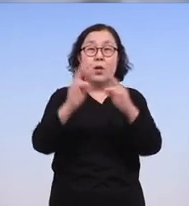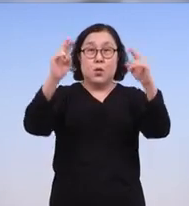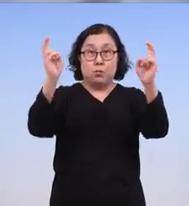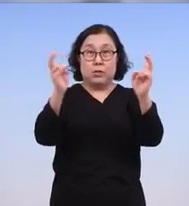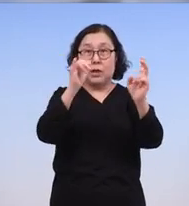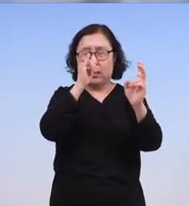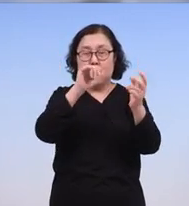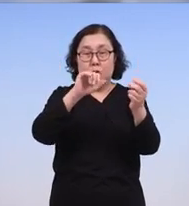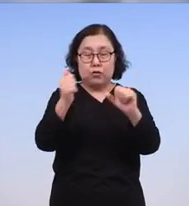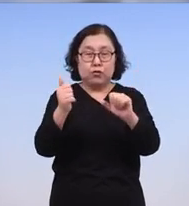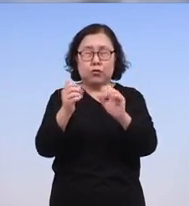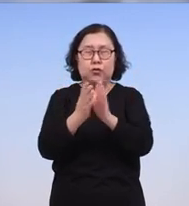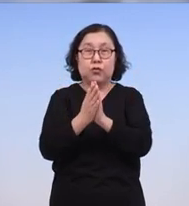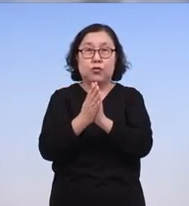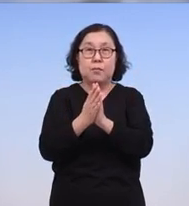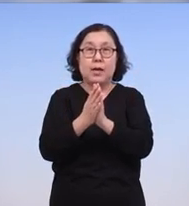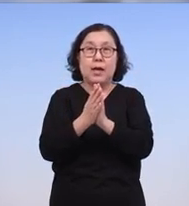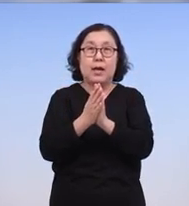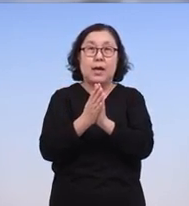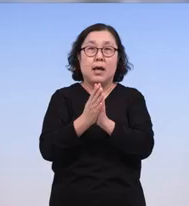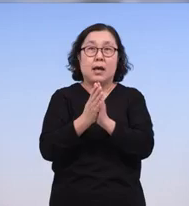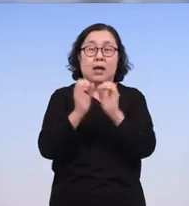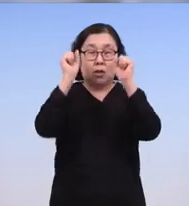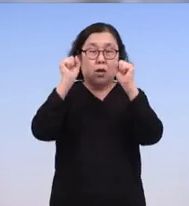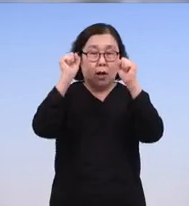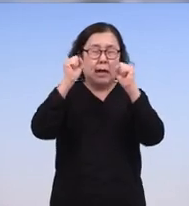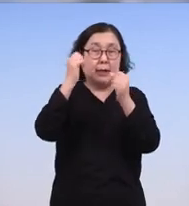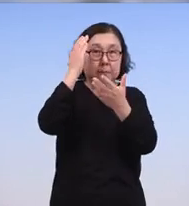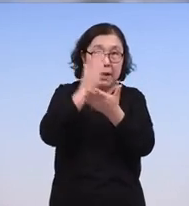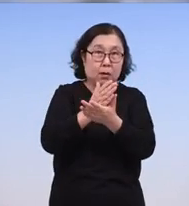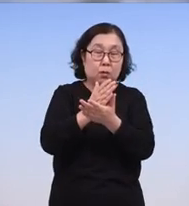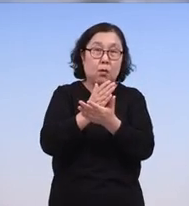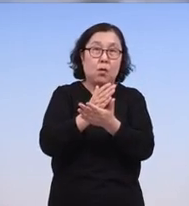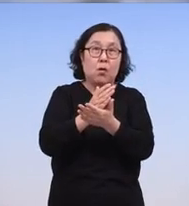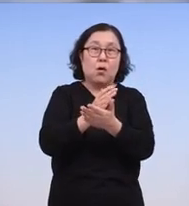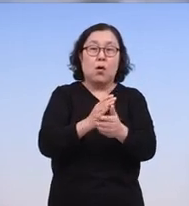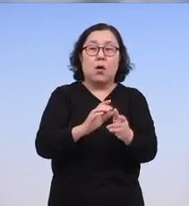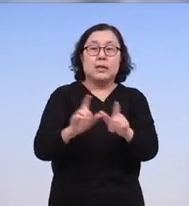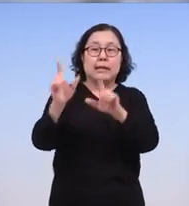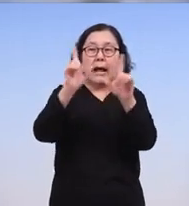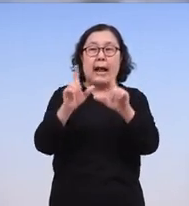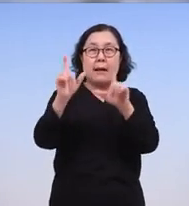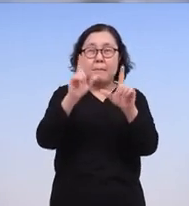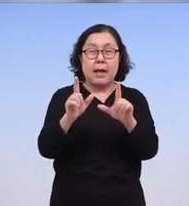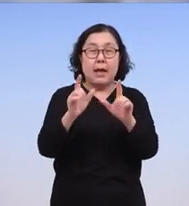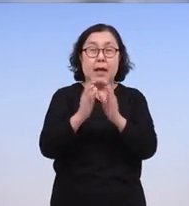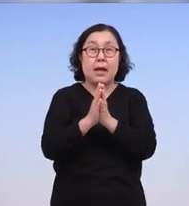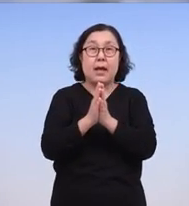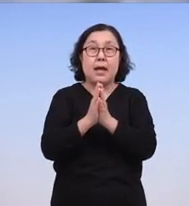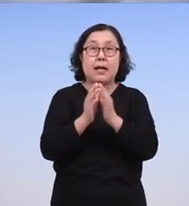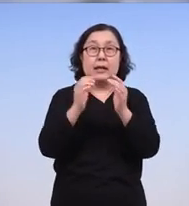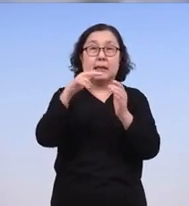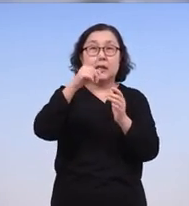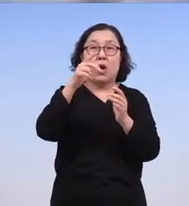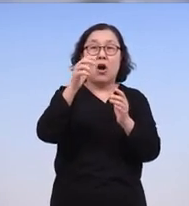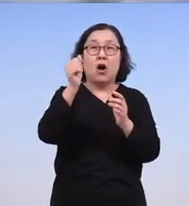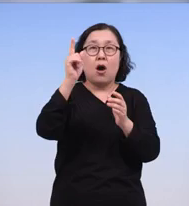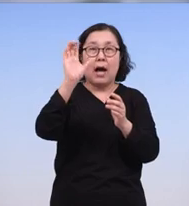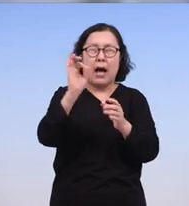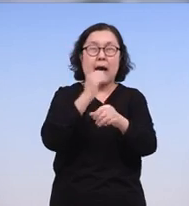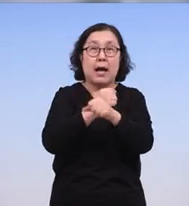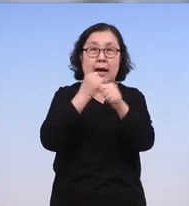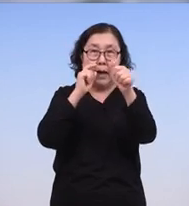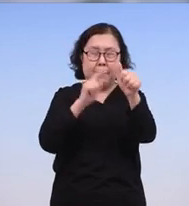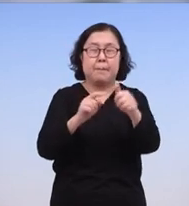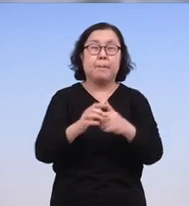있습니다. 죽음에 저항하지 말고 삶에 저항하라. 와, 너무 저는 이 메시지 하나가요. 죽음에 저항하지